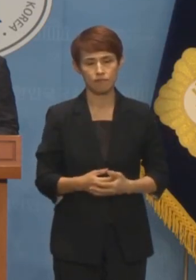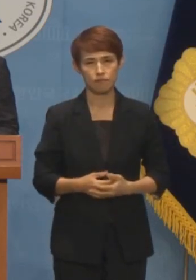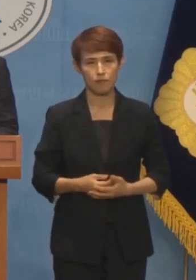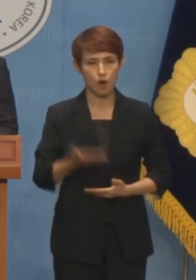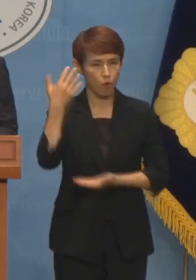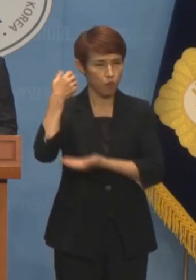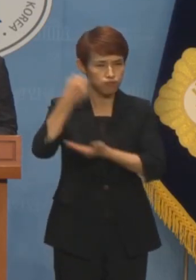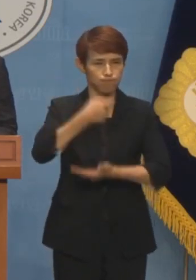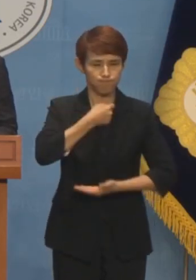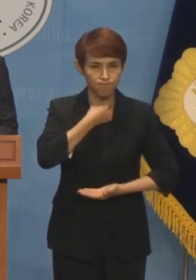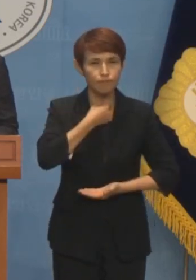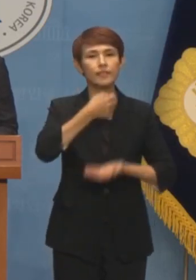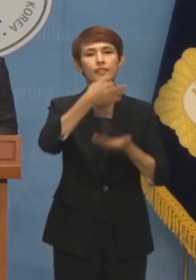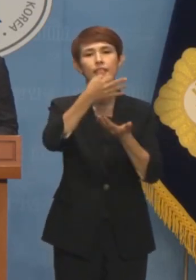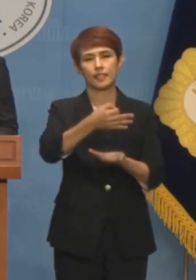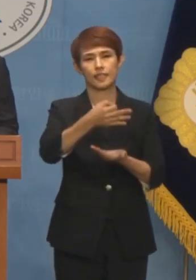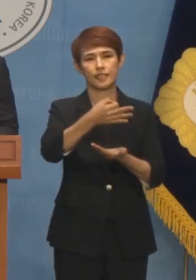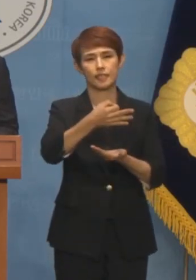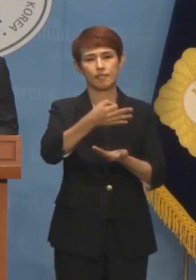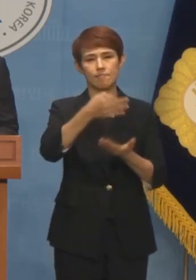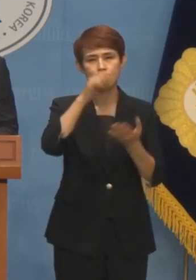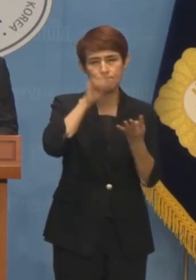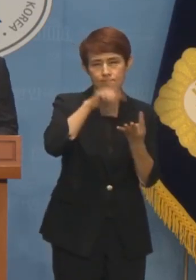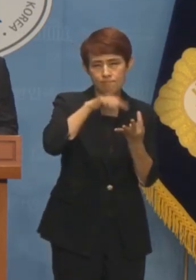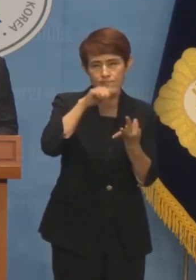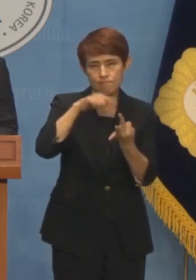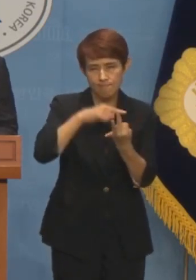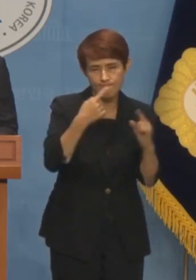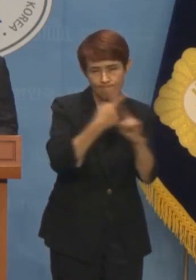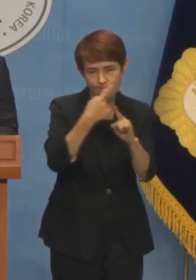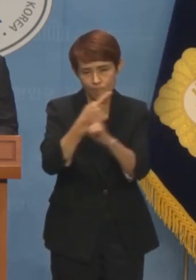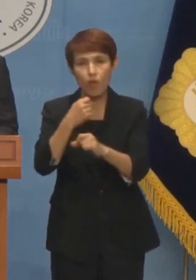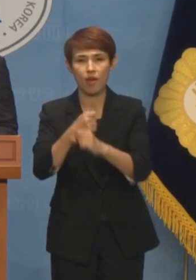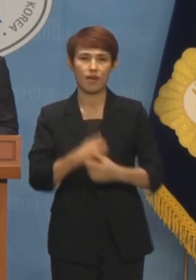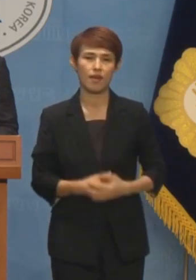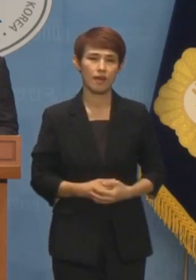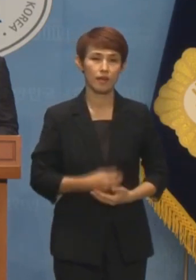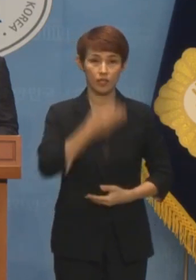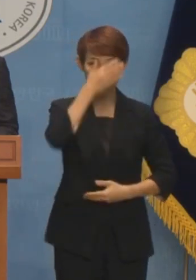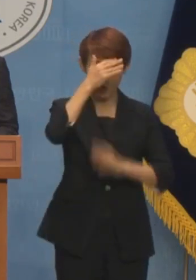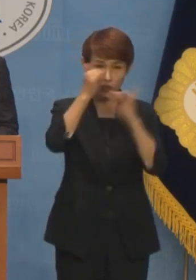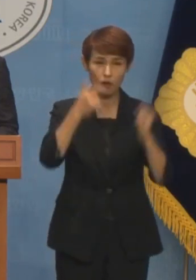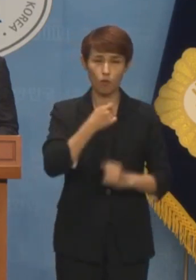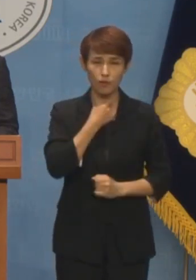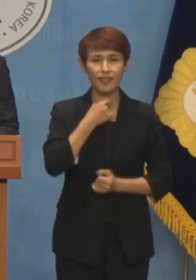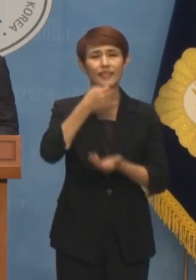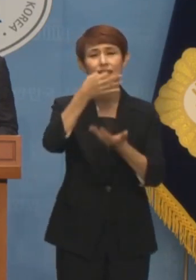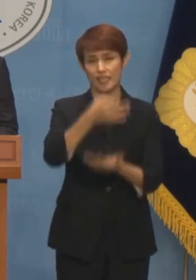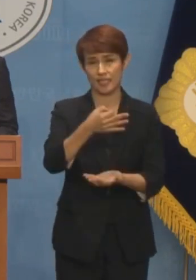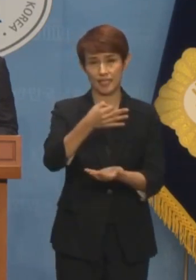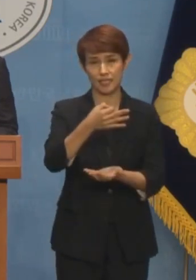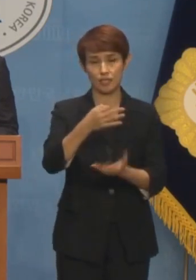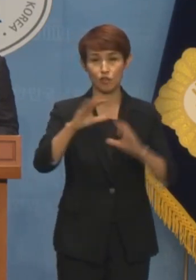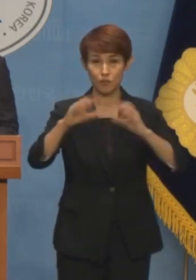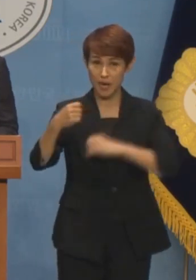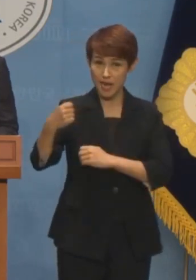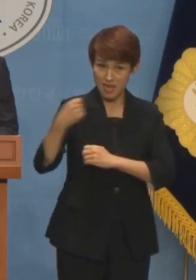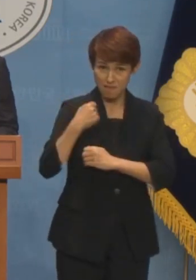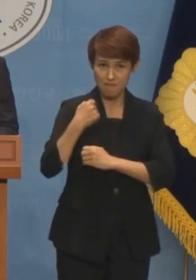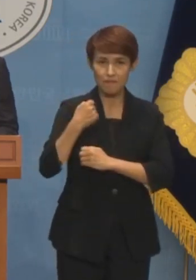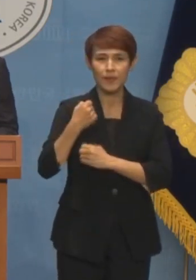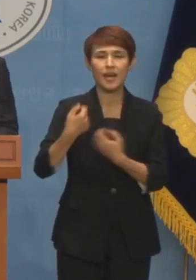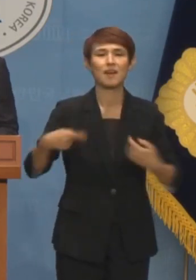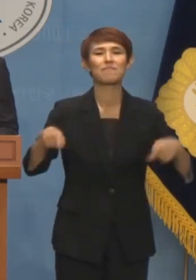추구하는 보편적 가치 하나하나 혁신하겠습니다. 청년이 바라는 가치, 국민의힘이